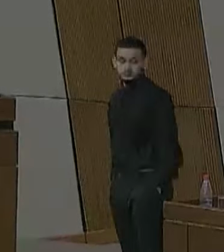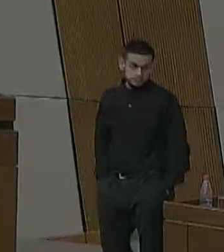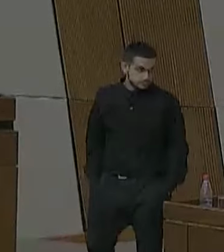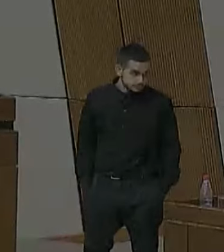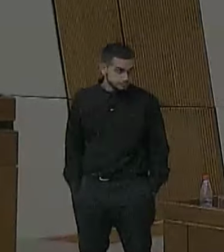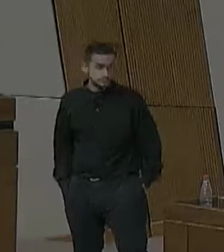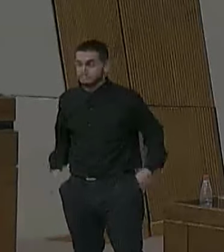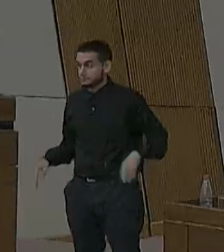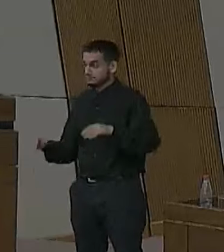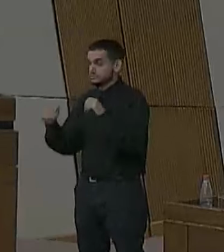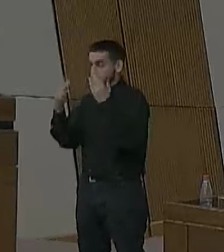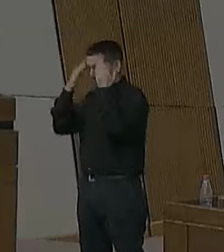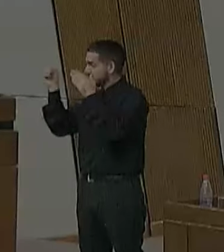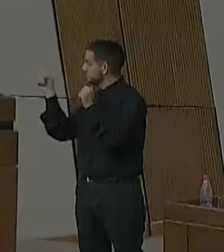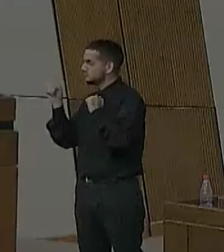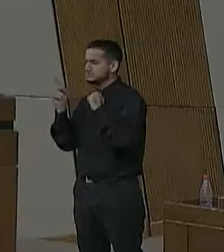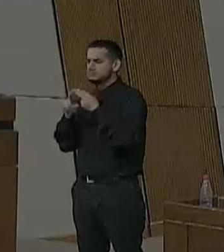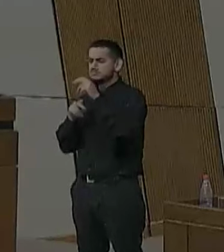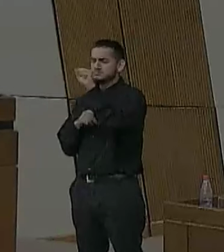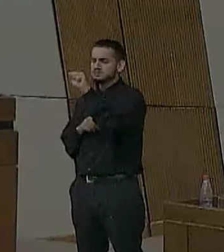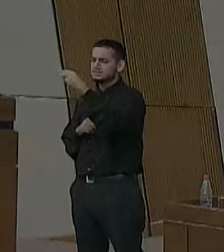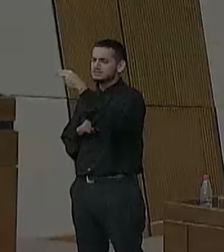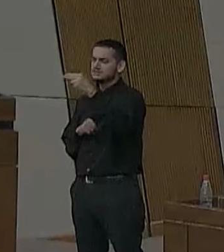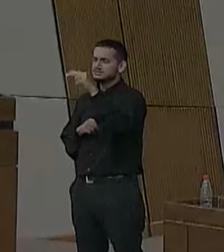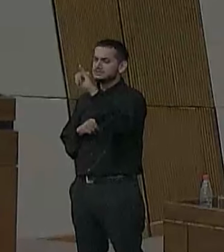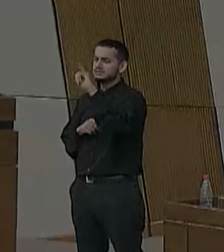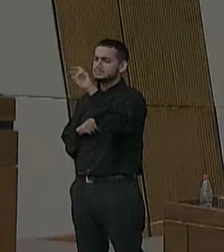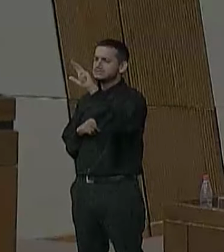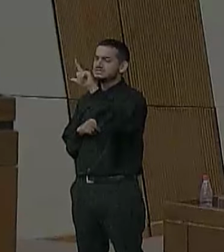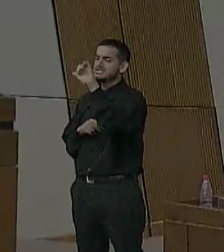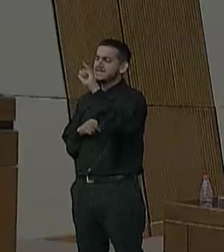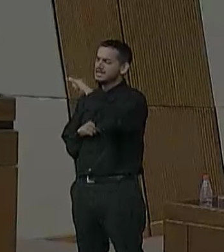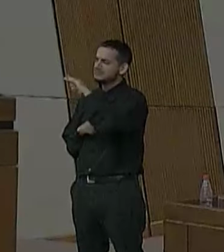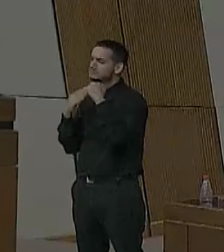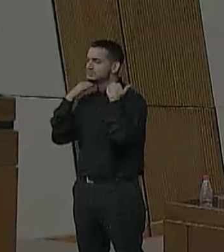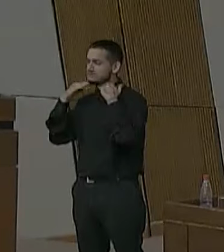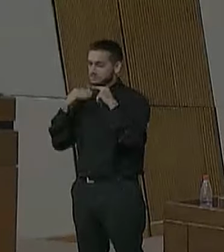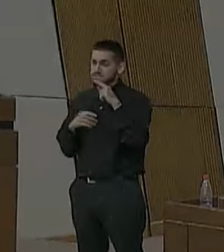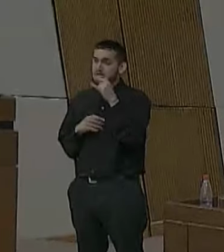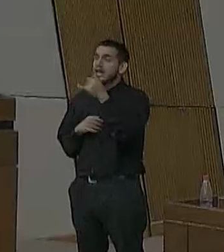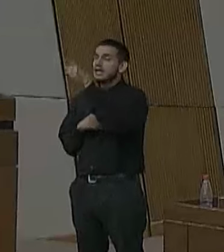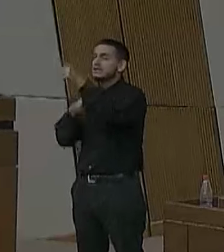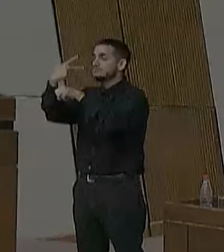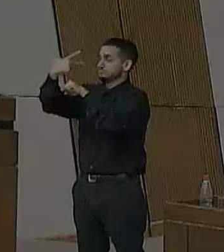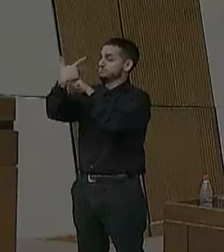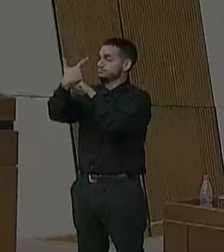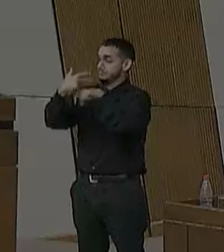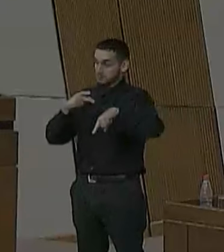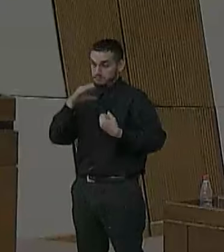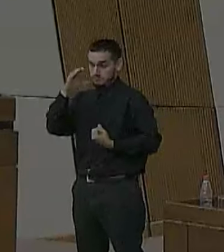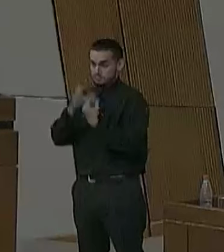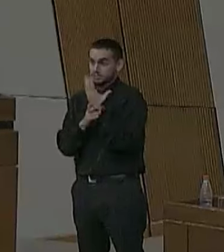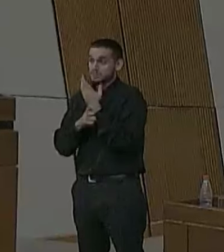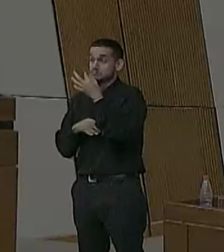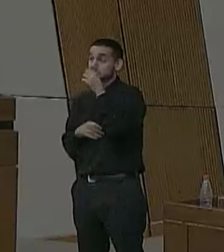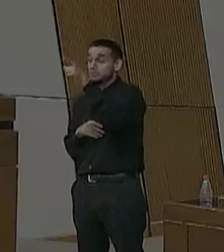Gracias, Shirley. Bueno, genial. De vuelta, yo quiero recordar a la gente que está siguiendo de manera virtual, así como decía al inicio,